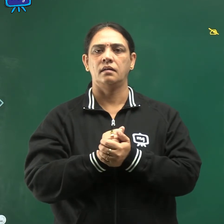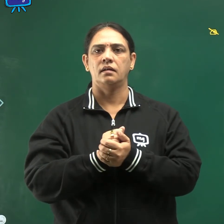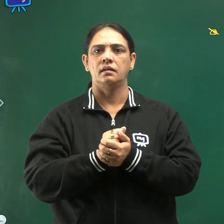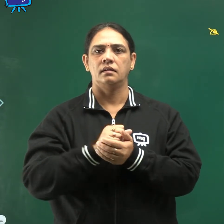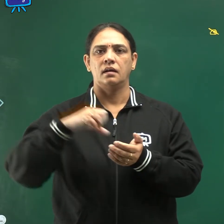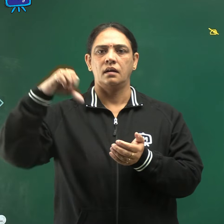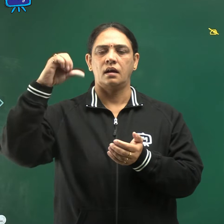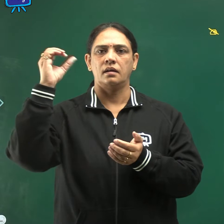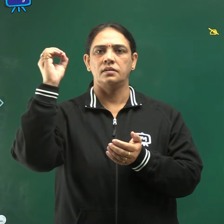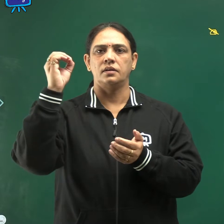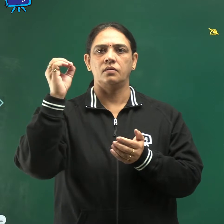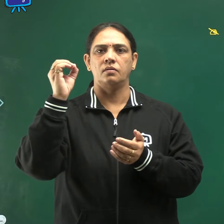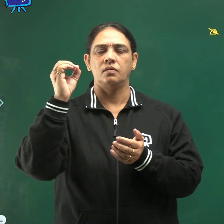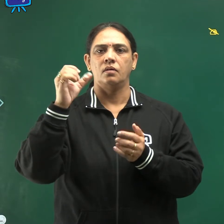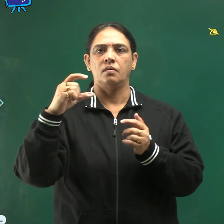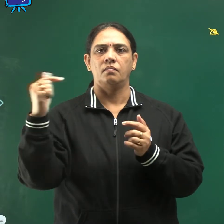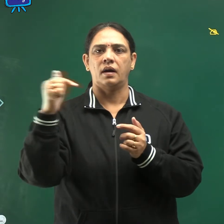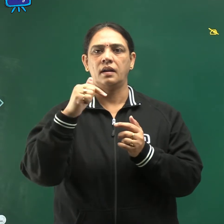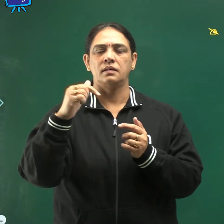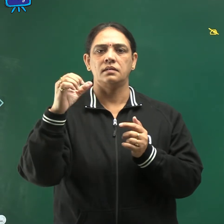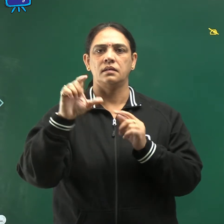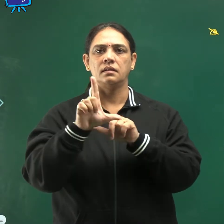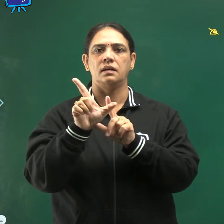90 माइनस थीटा